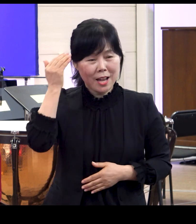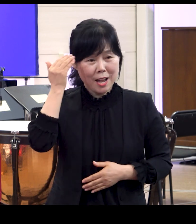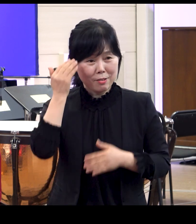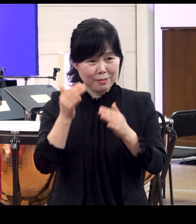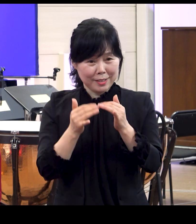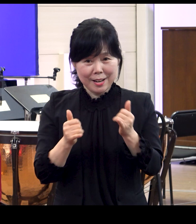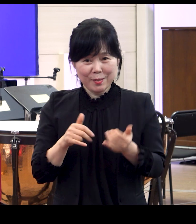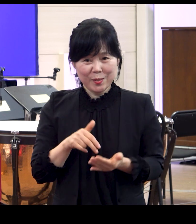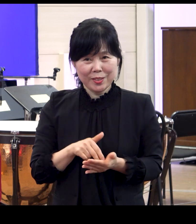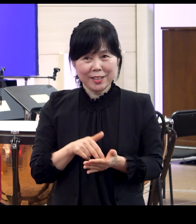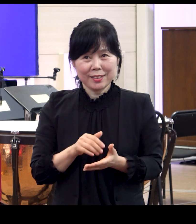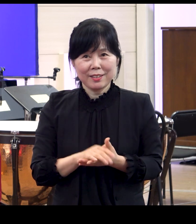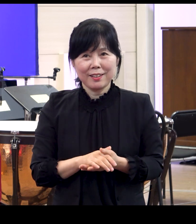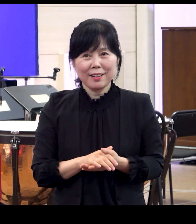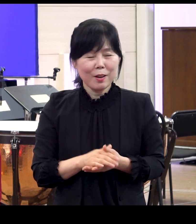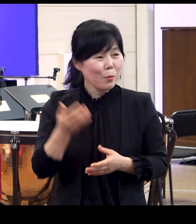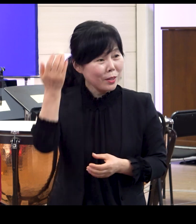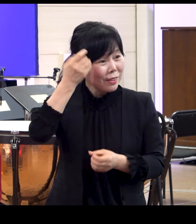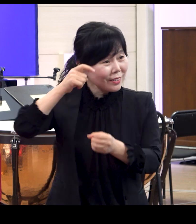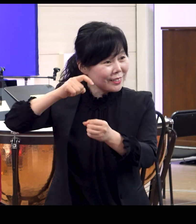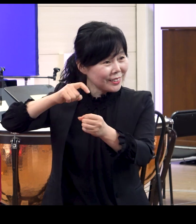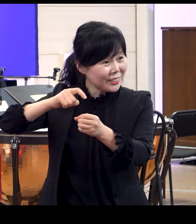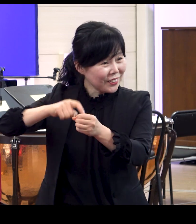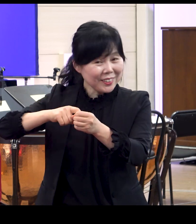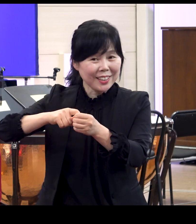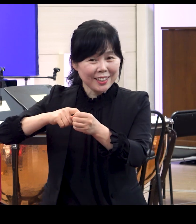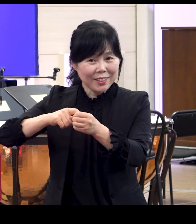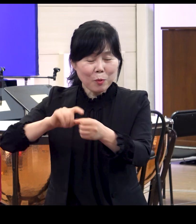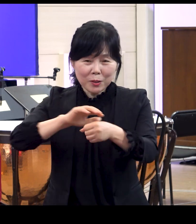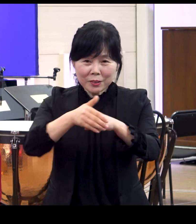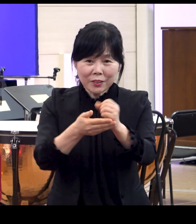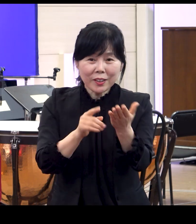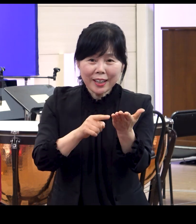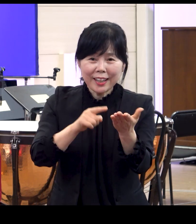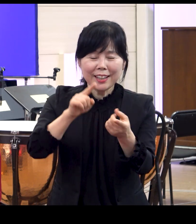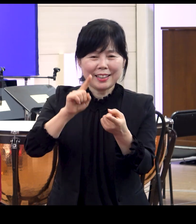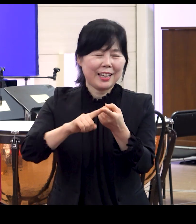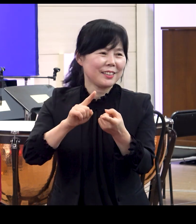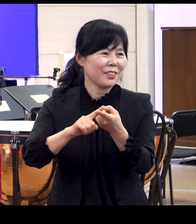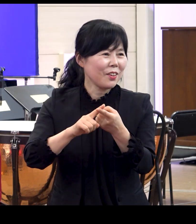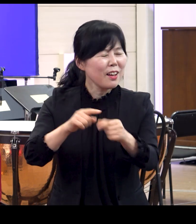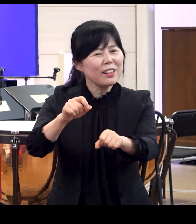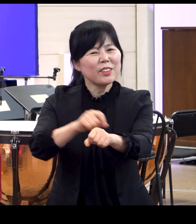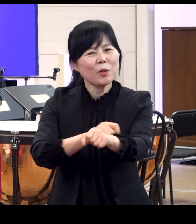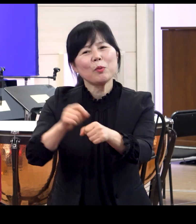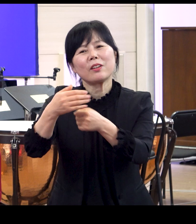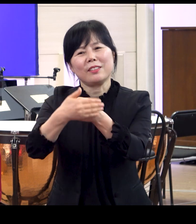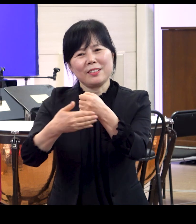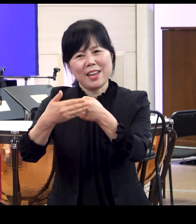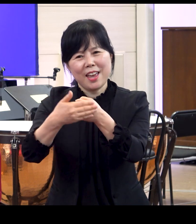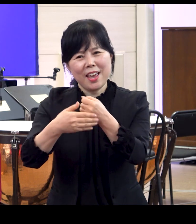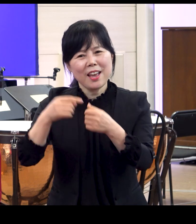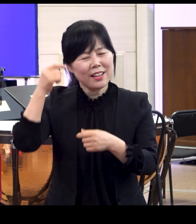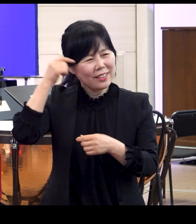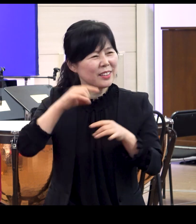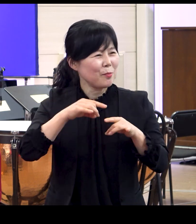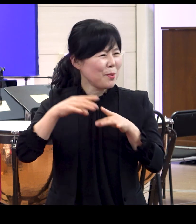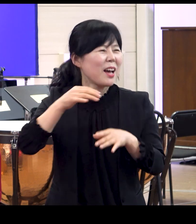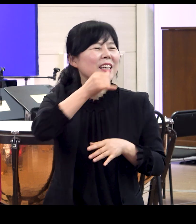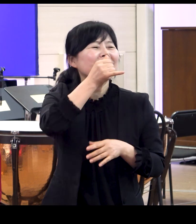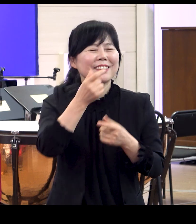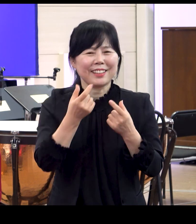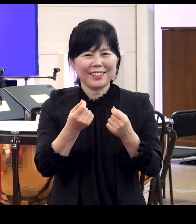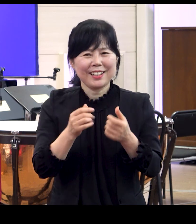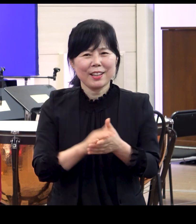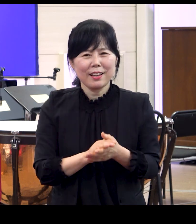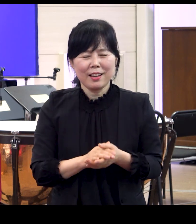우리 한국 사람들은요, 진짜 영적인 면, 특별히 이 말씀에 관한은요, 특별한 은혜를 받은 사람들입니다. 이걸 이렇게